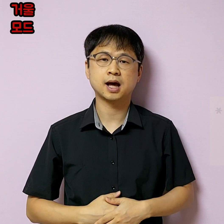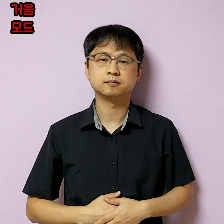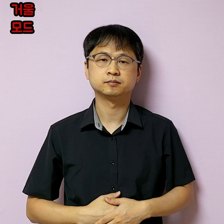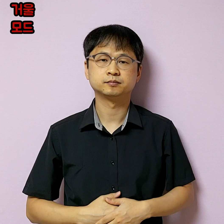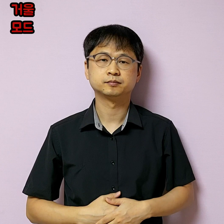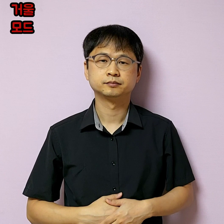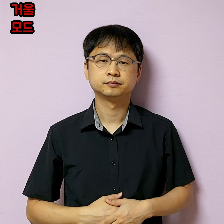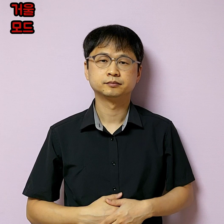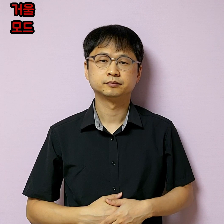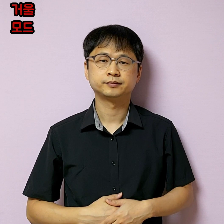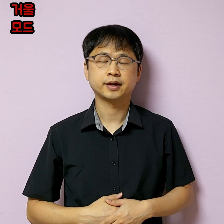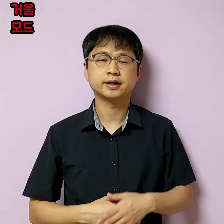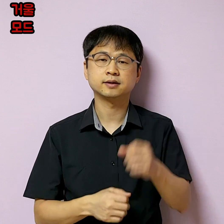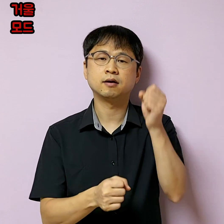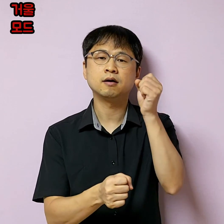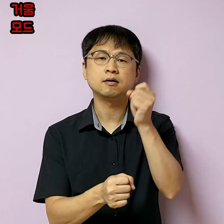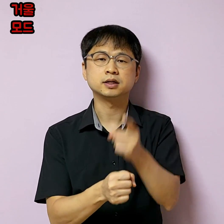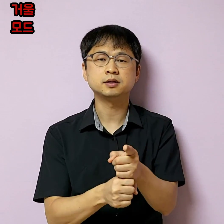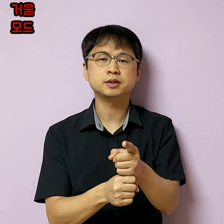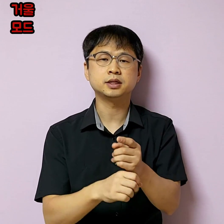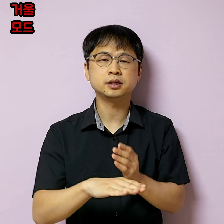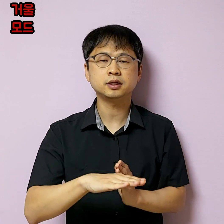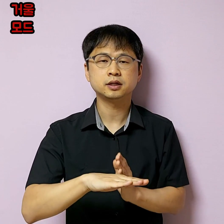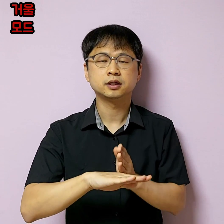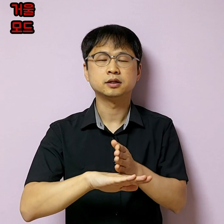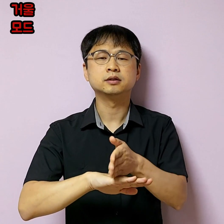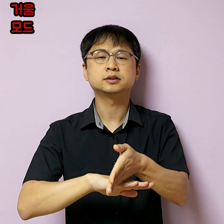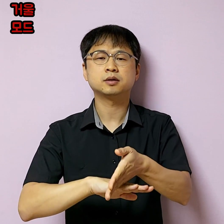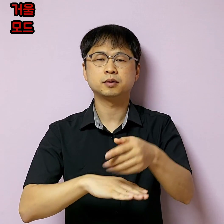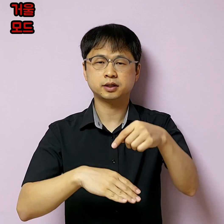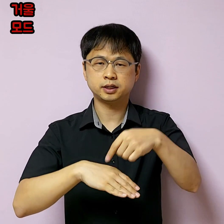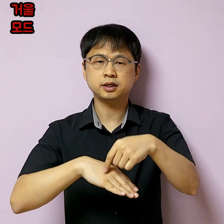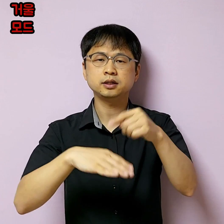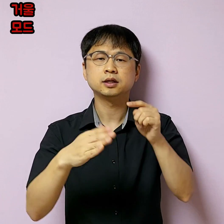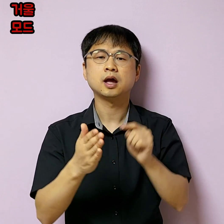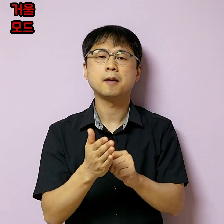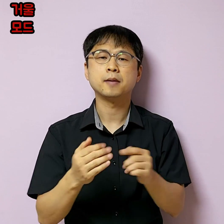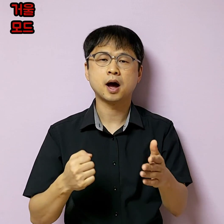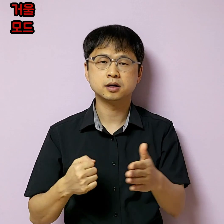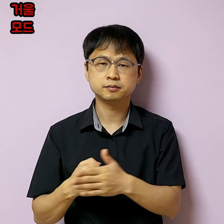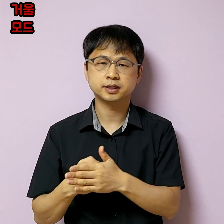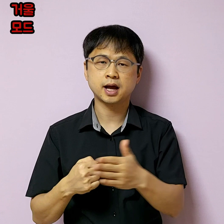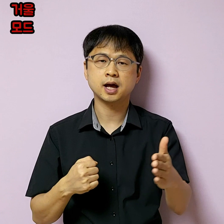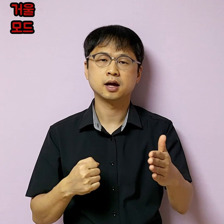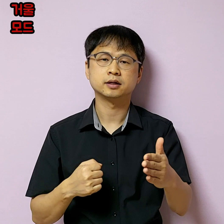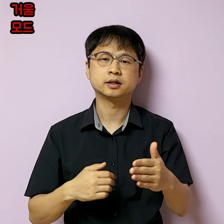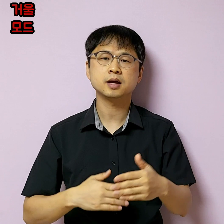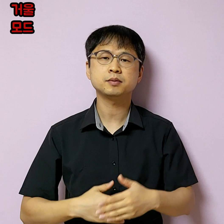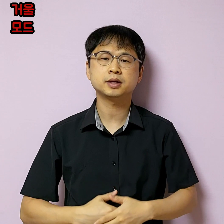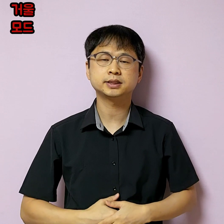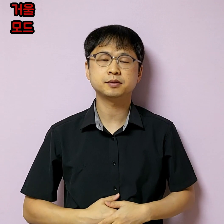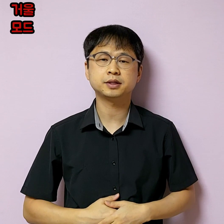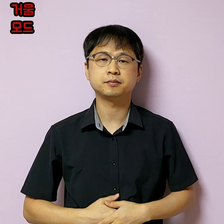되겠습니다. 네, 그래서 이미 늦어버린 마음이라 이렇게 표현하시면